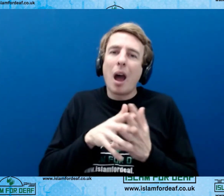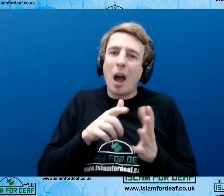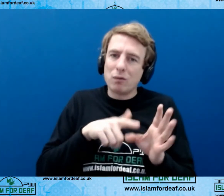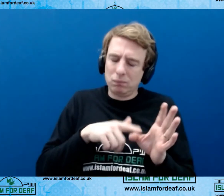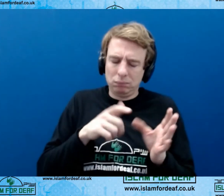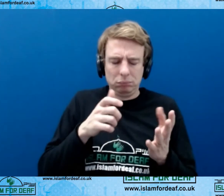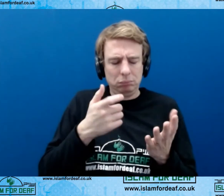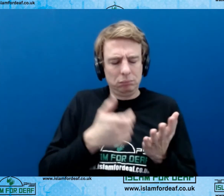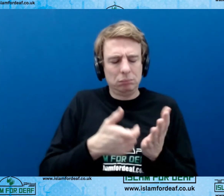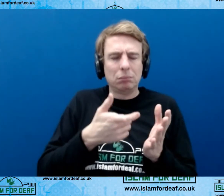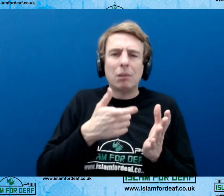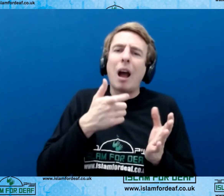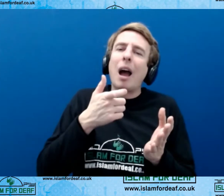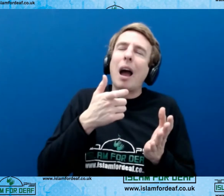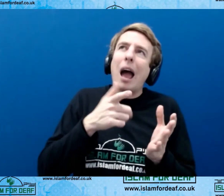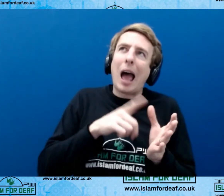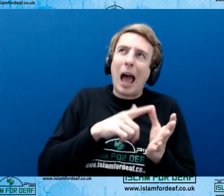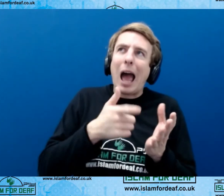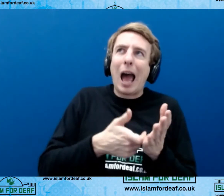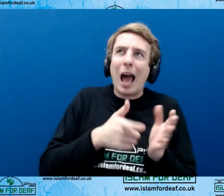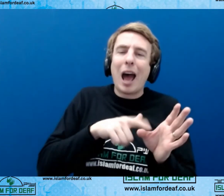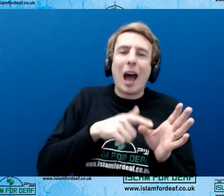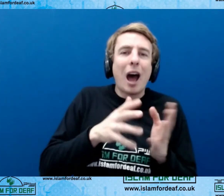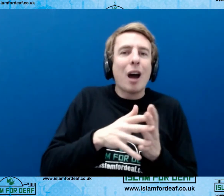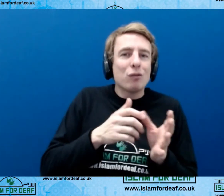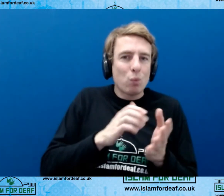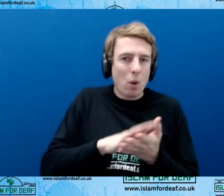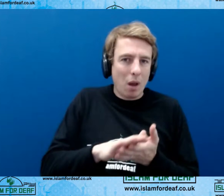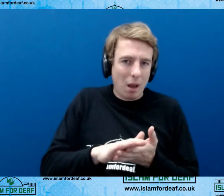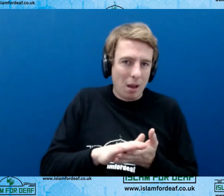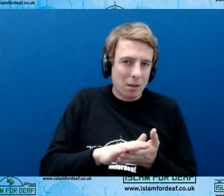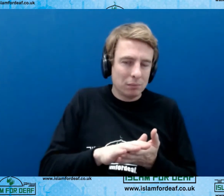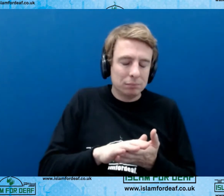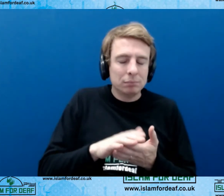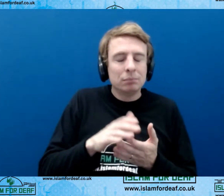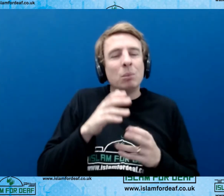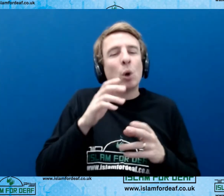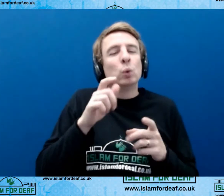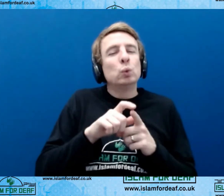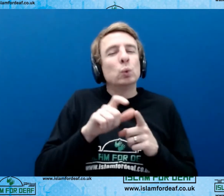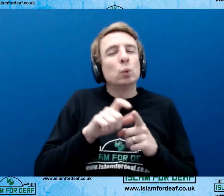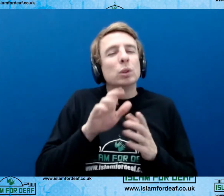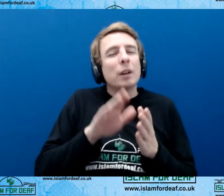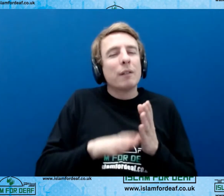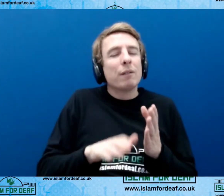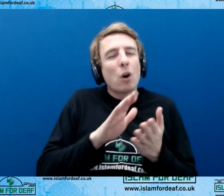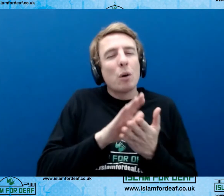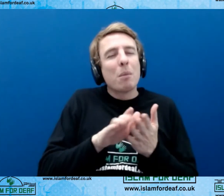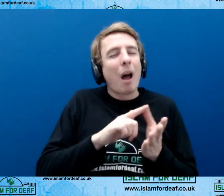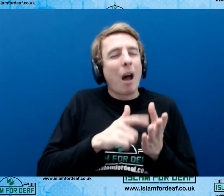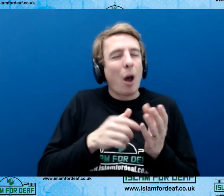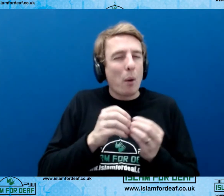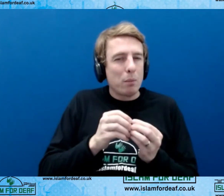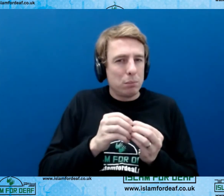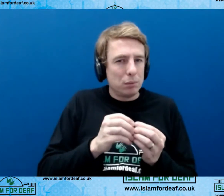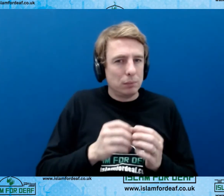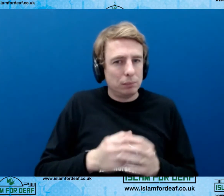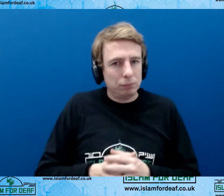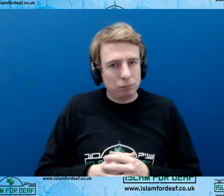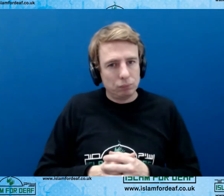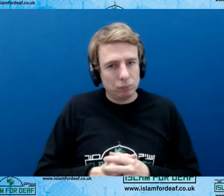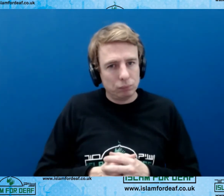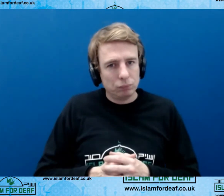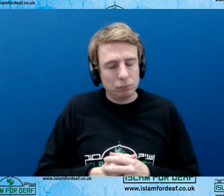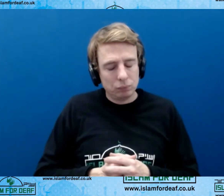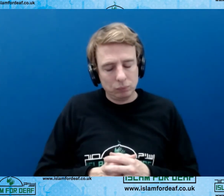حرب. Arwa, the daughter of Harb. وكان يتنقص من دين النبي